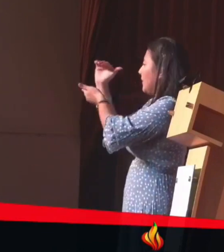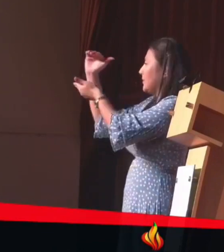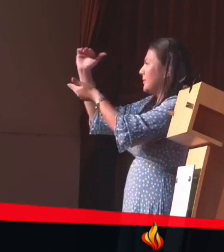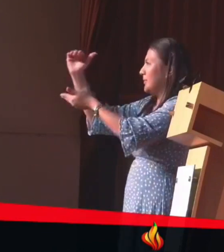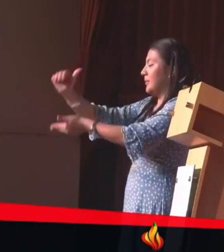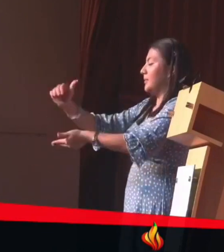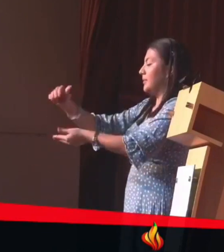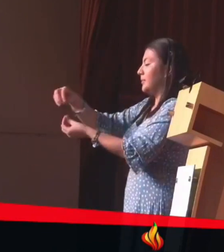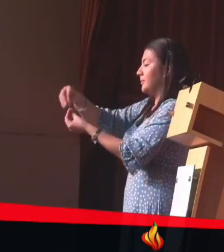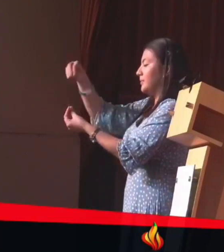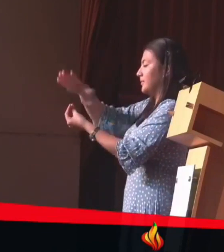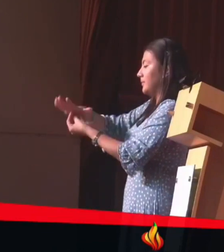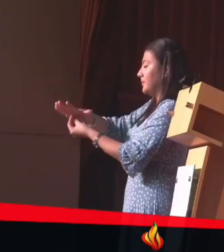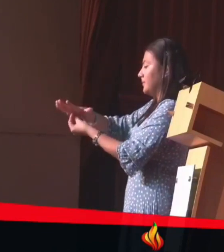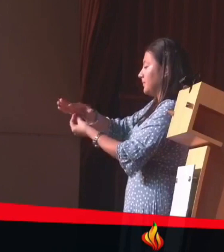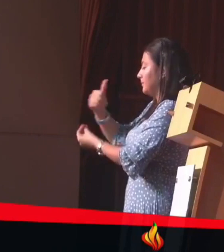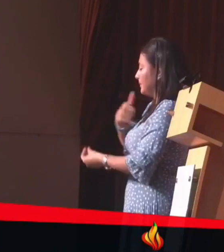8.